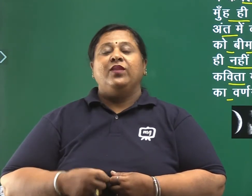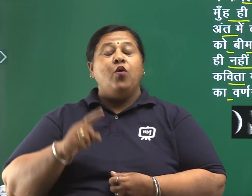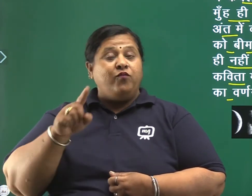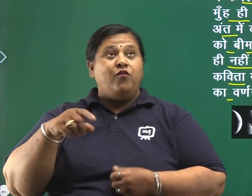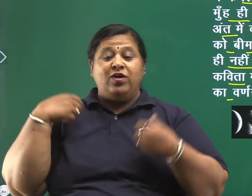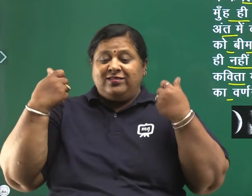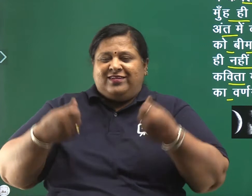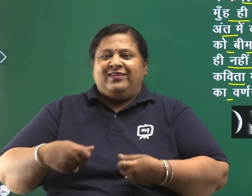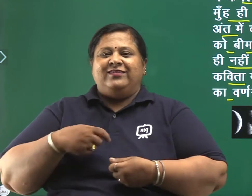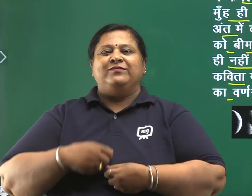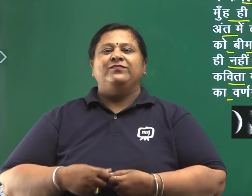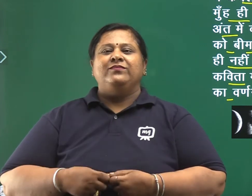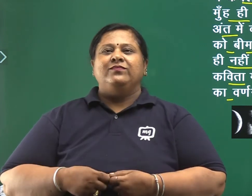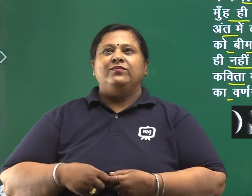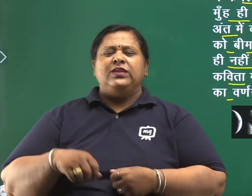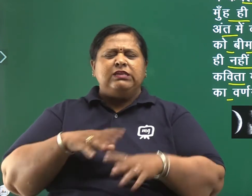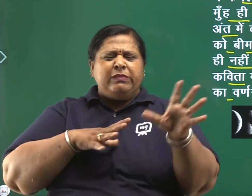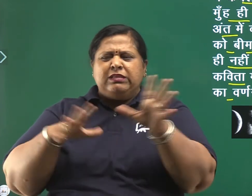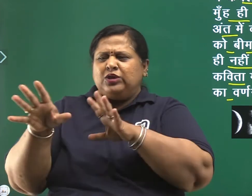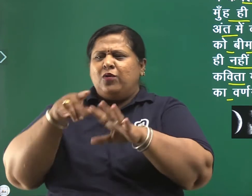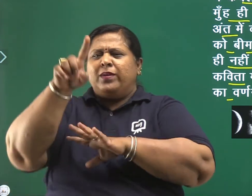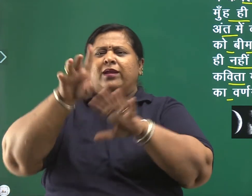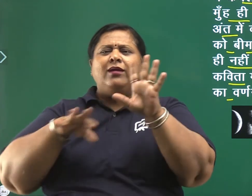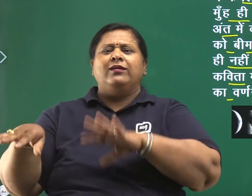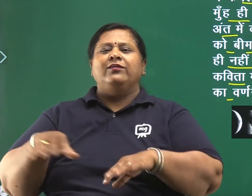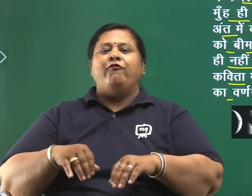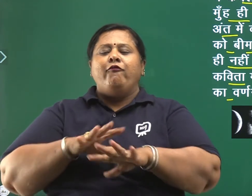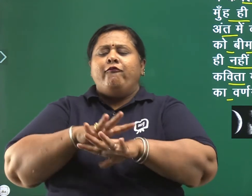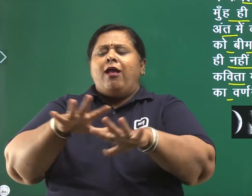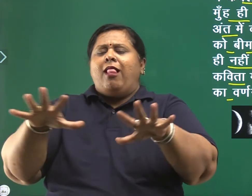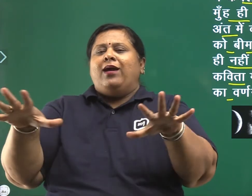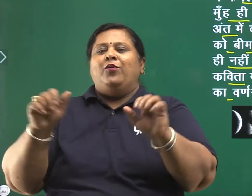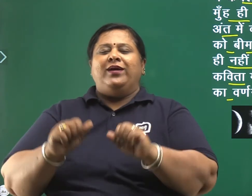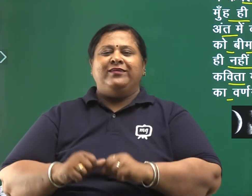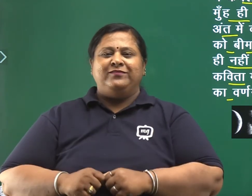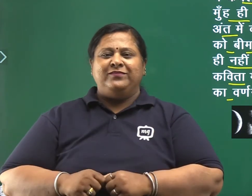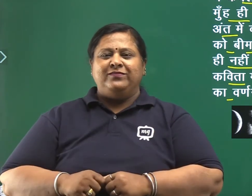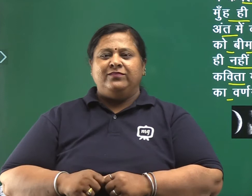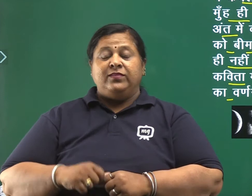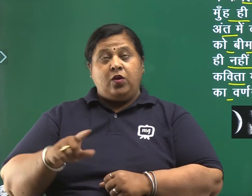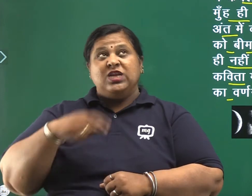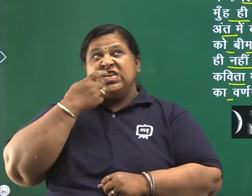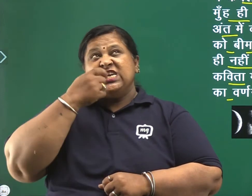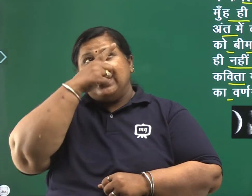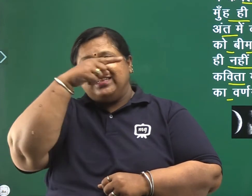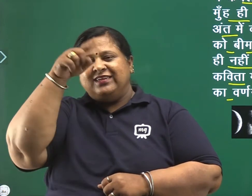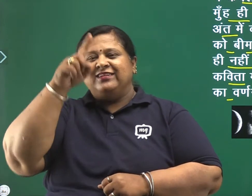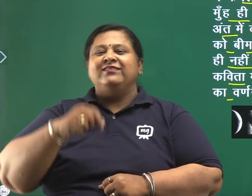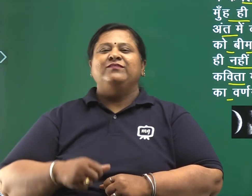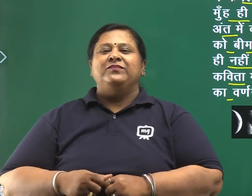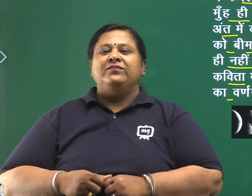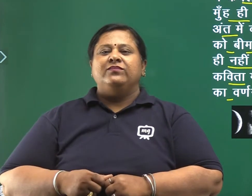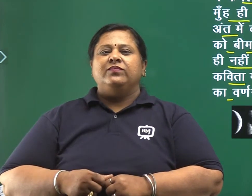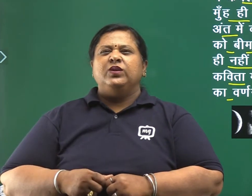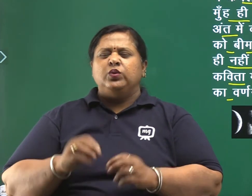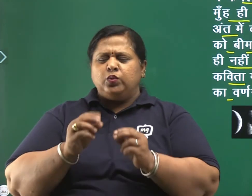वह वस्त्र सभी दिशाओं में फैला हुआ है। और चांद